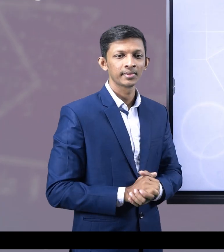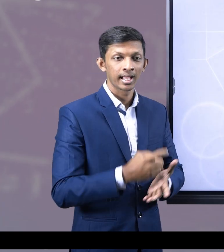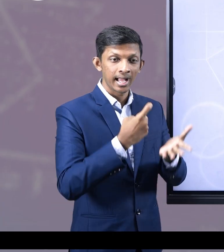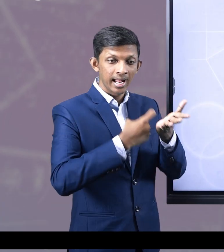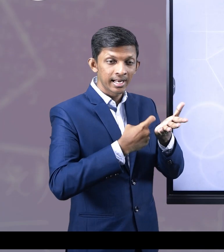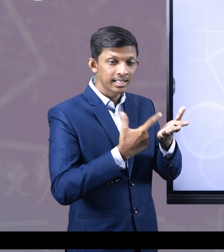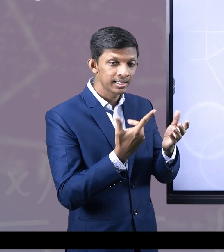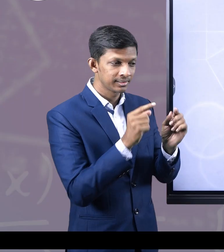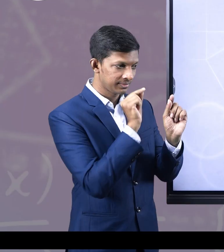किरण,